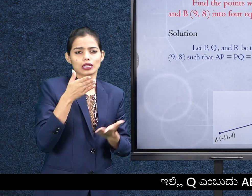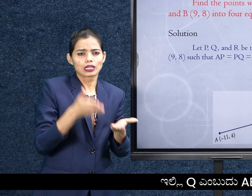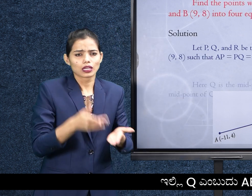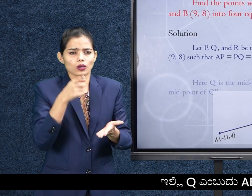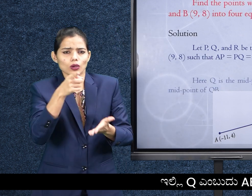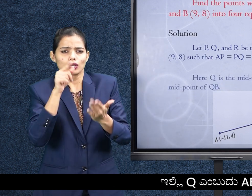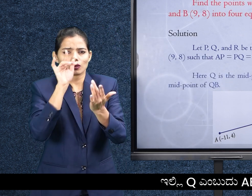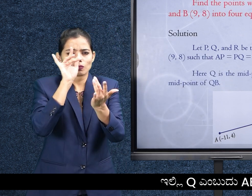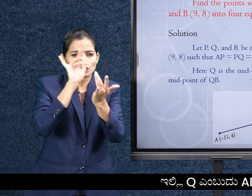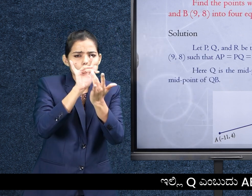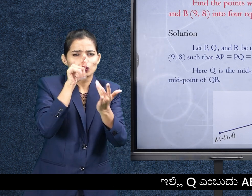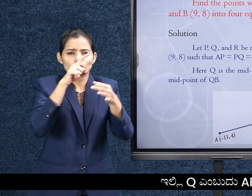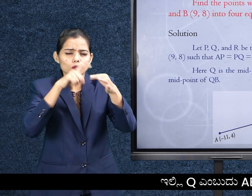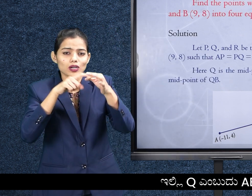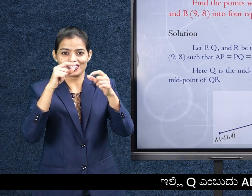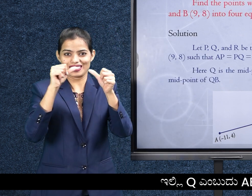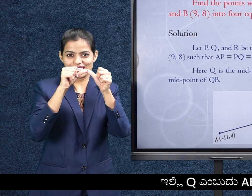ಇಲ್ಲಿ Q ಎಂಬುದು ABಯ ಮಧ್ಯಬಿಂದು,